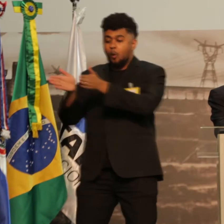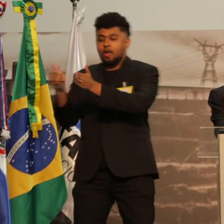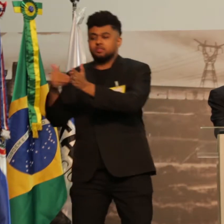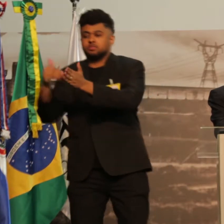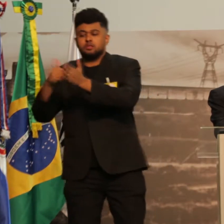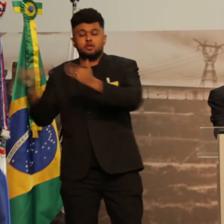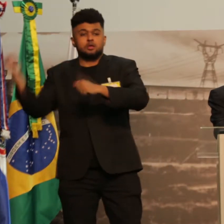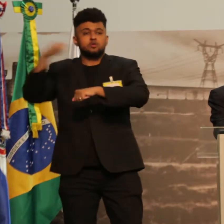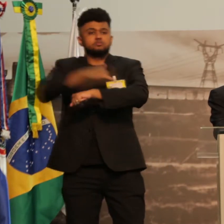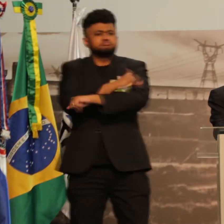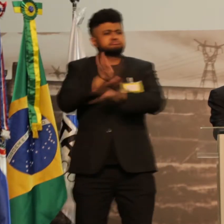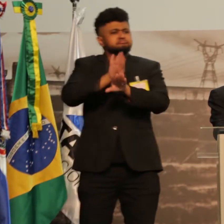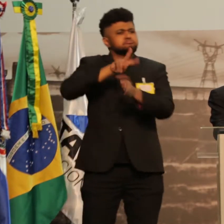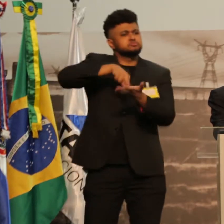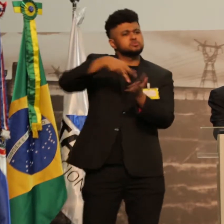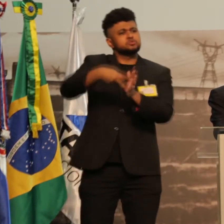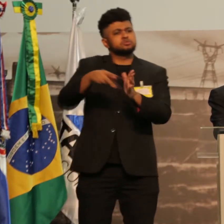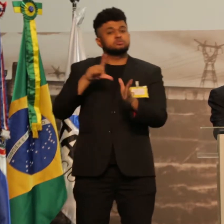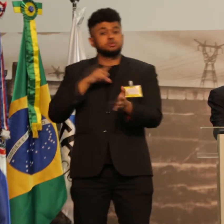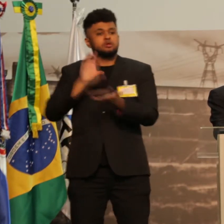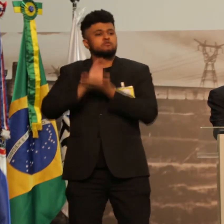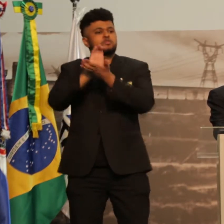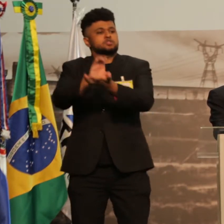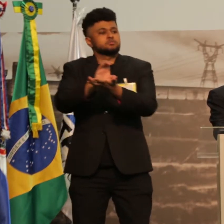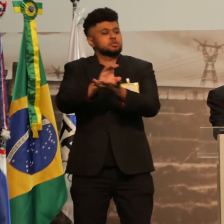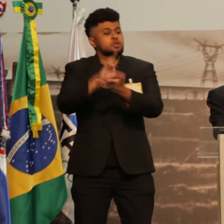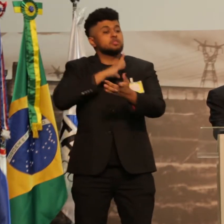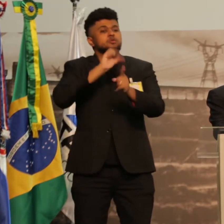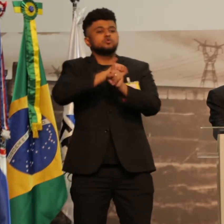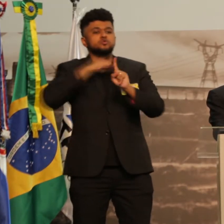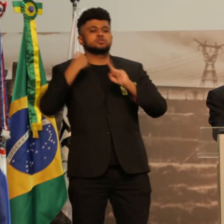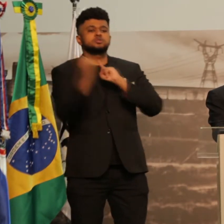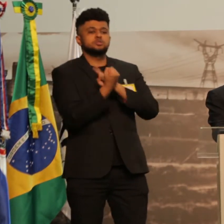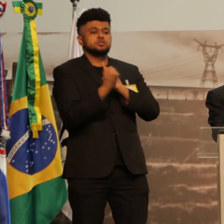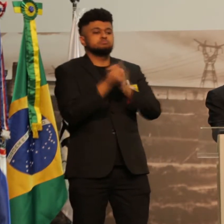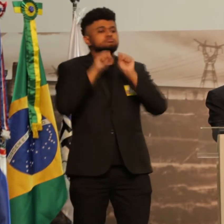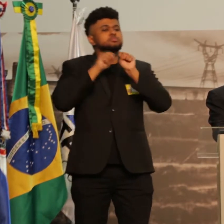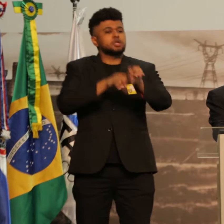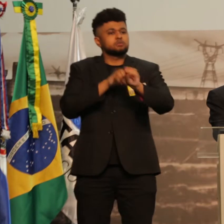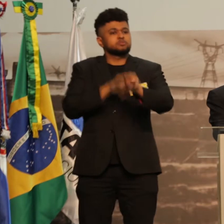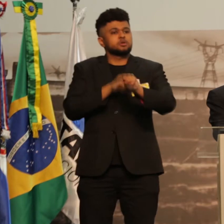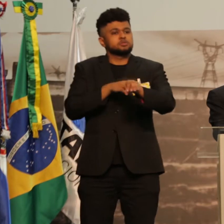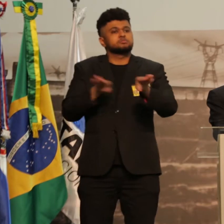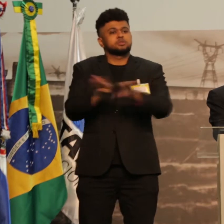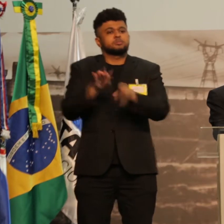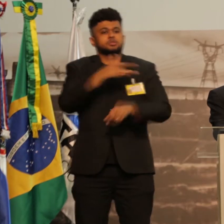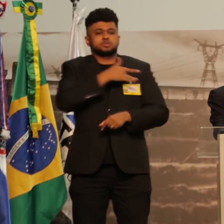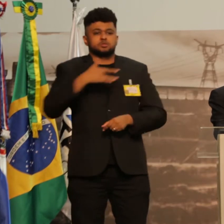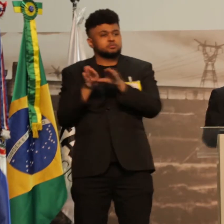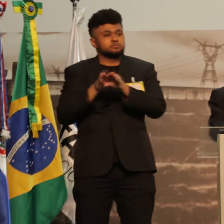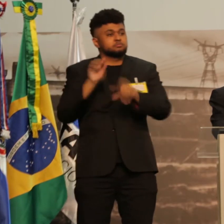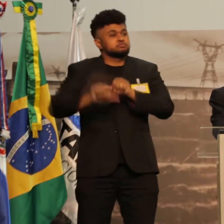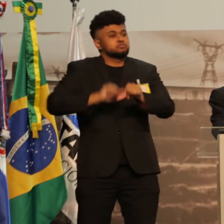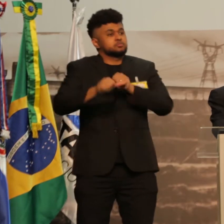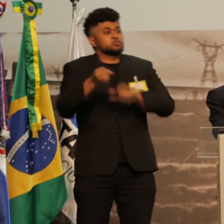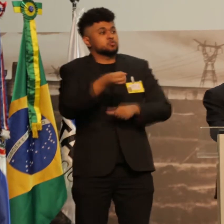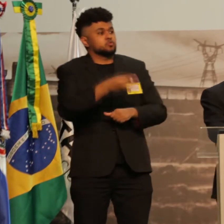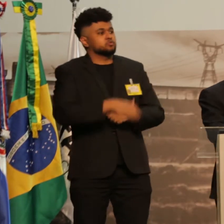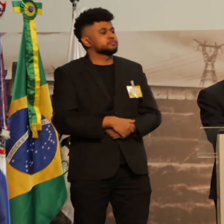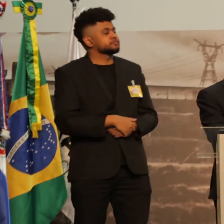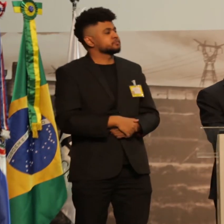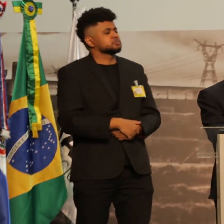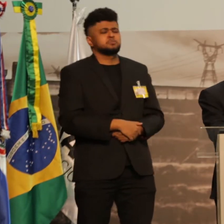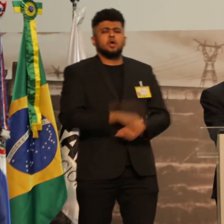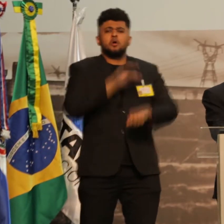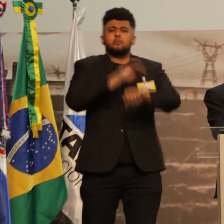e significativos investimentos em ações sociais, na educação e na saúde.